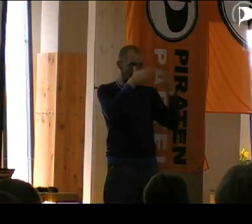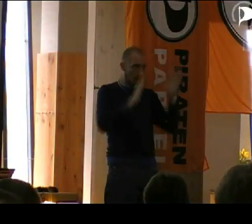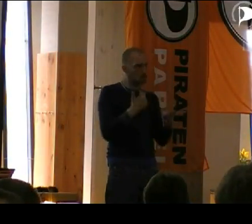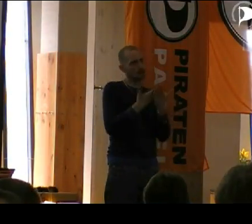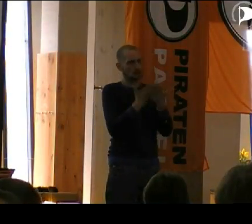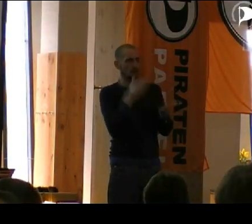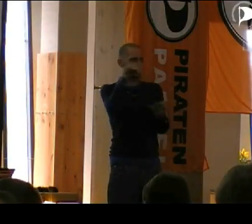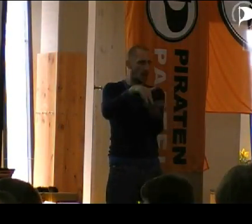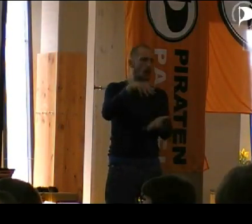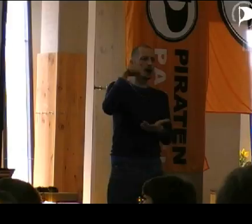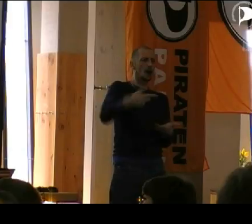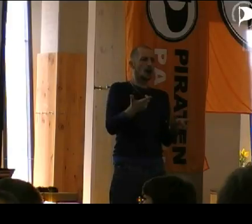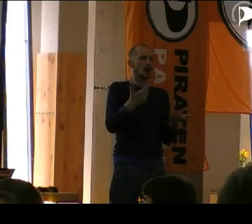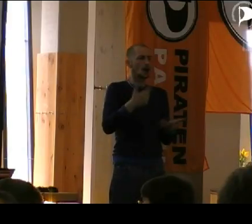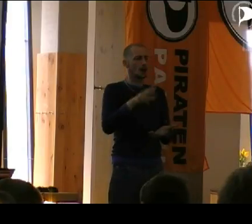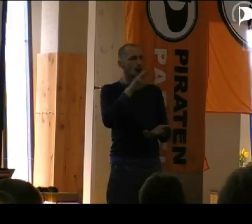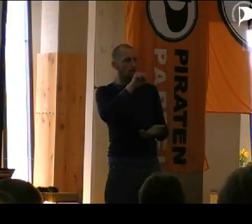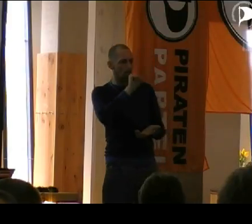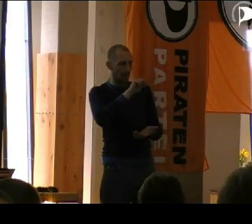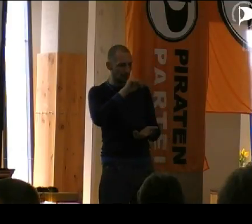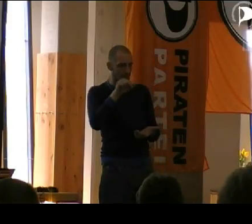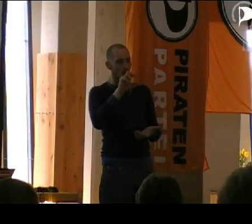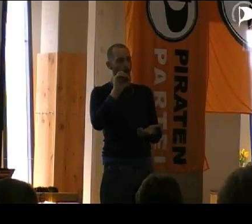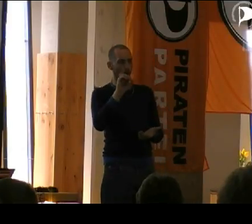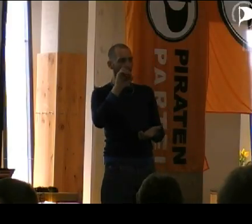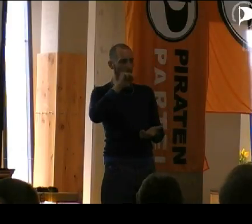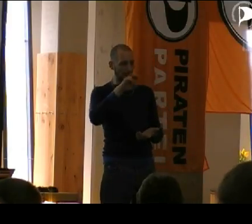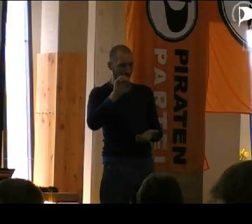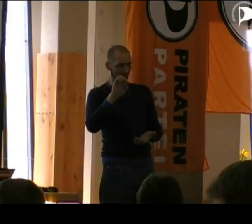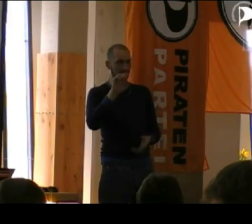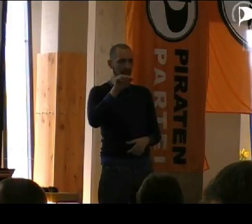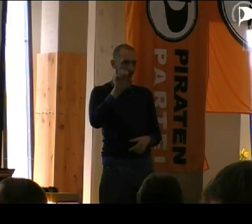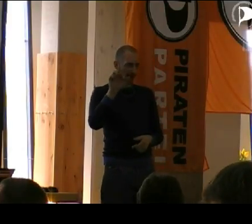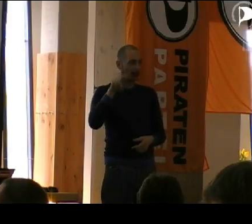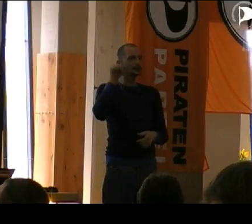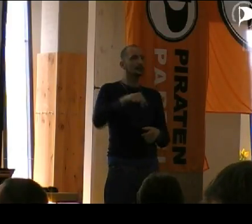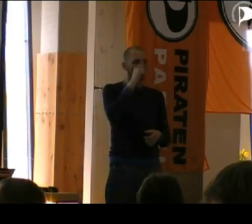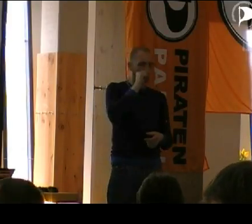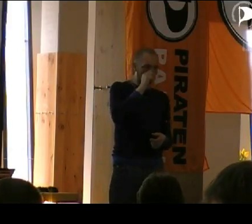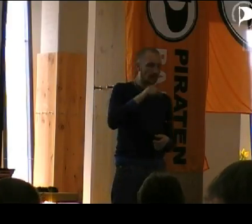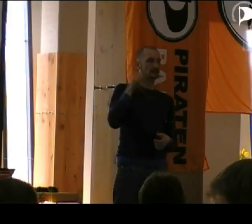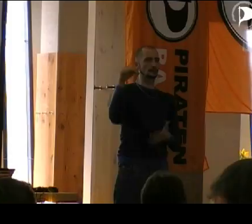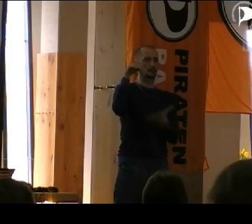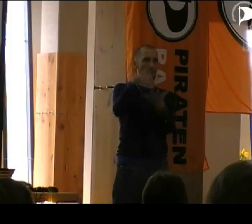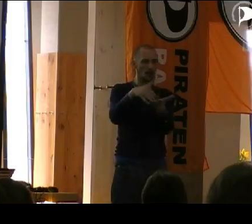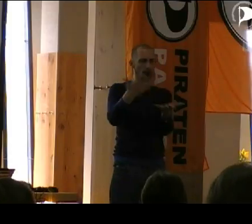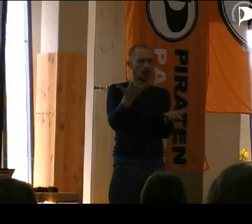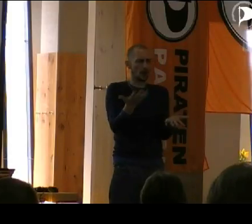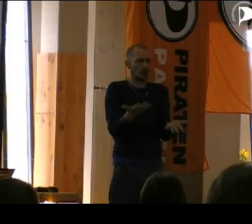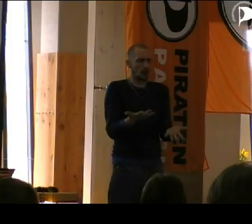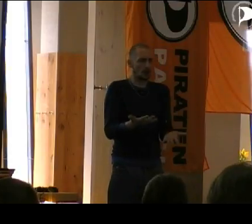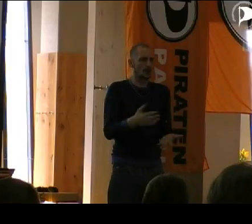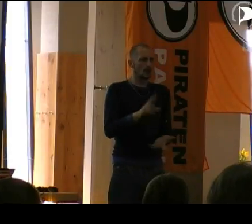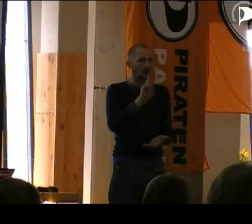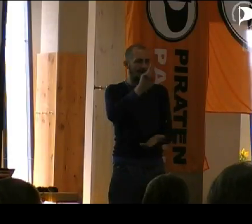wir haben das manometer vorgestellt innsbruck dieses leben das buch ist dabei relativ